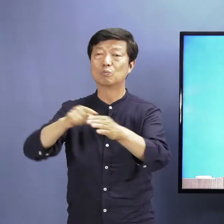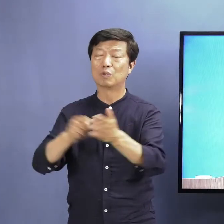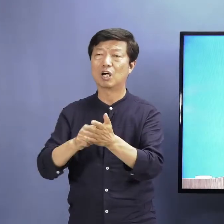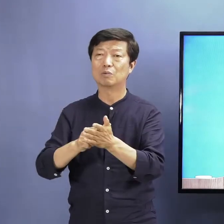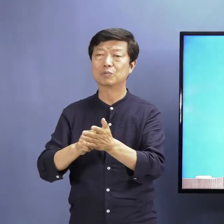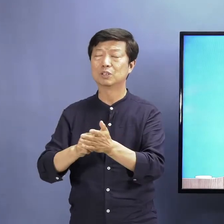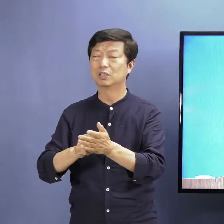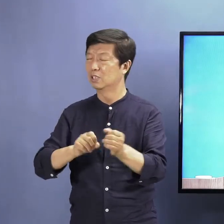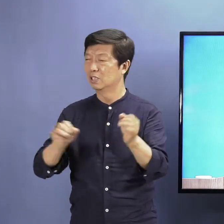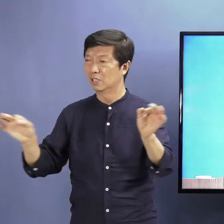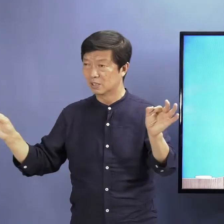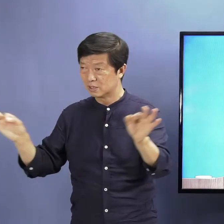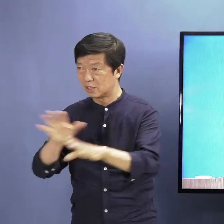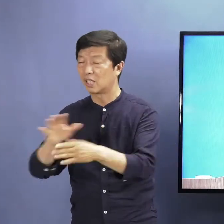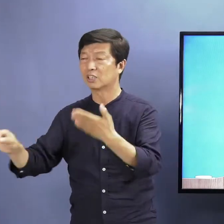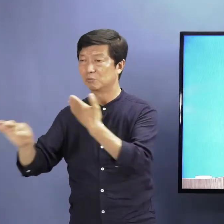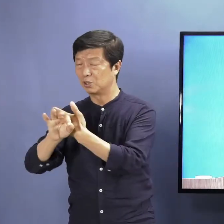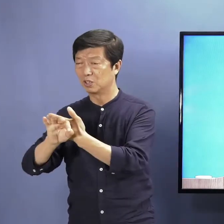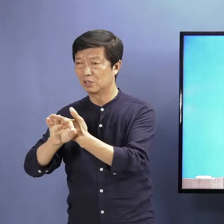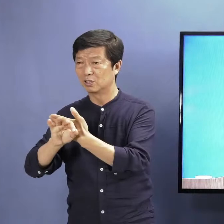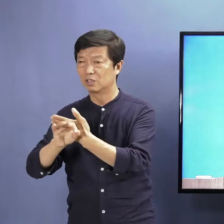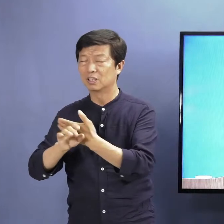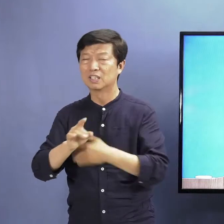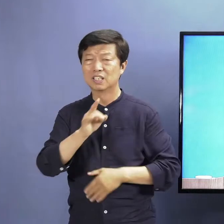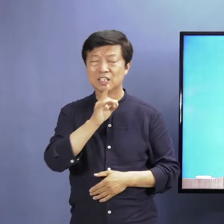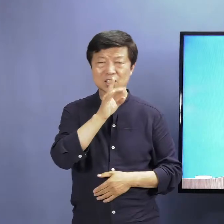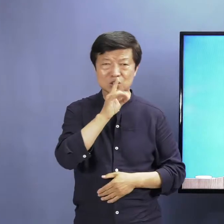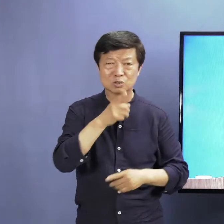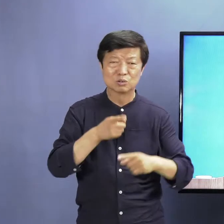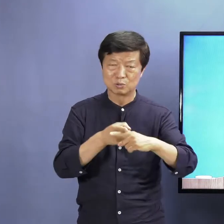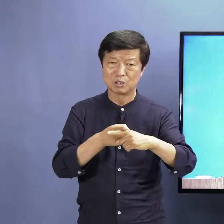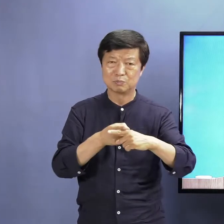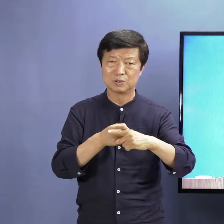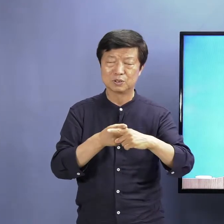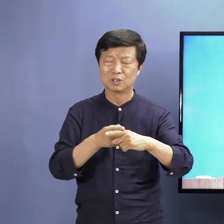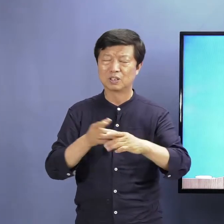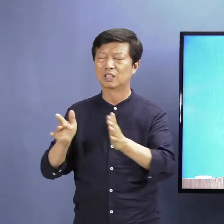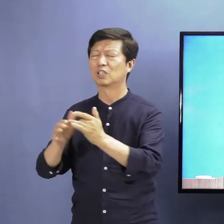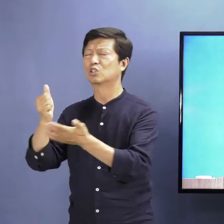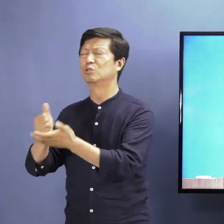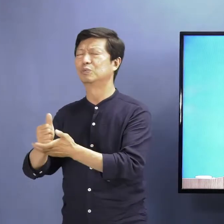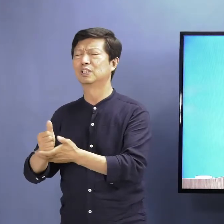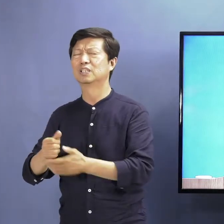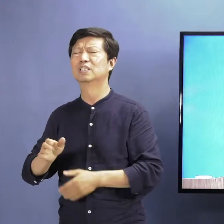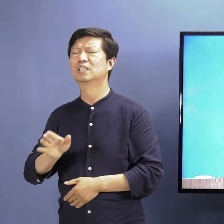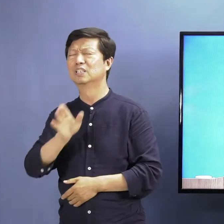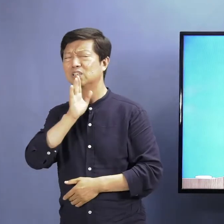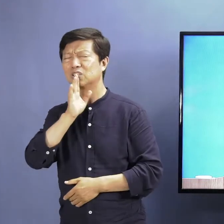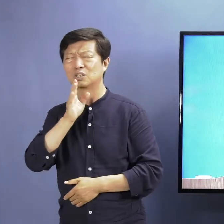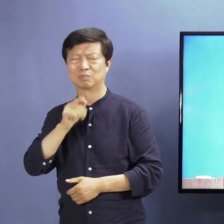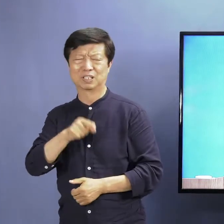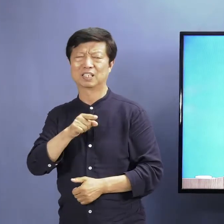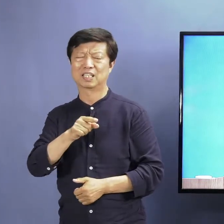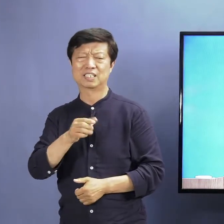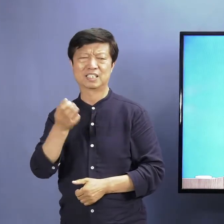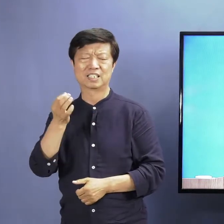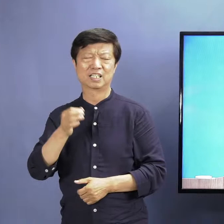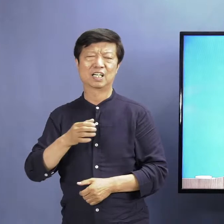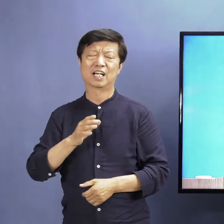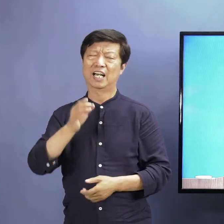채 있는 것은요, 정말 우리 주님이 참아주실 수가 없어요. 정말 용납하실 수 있는 게 아니라는